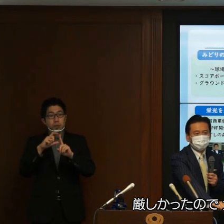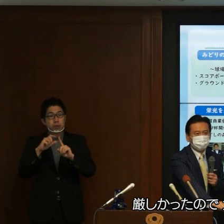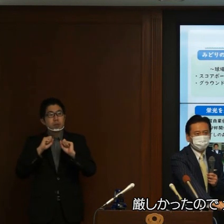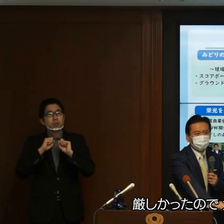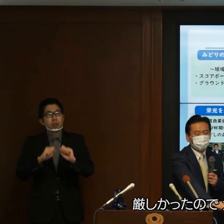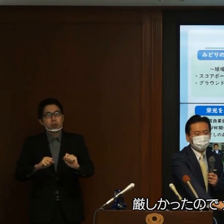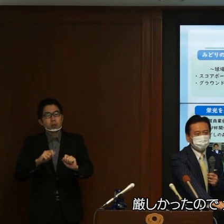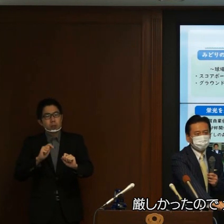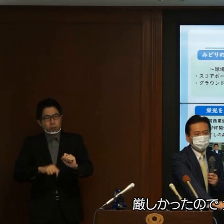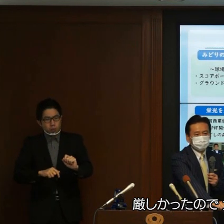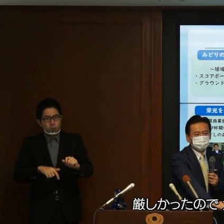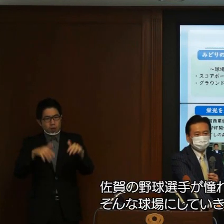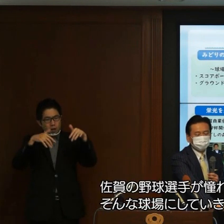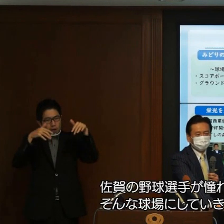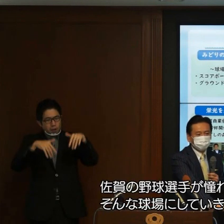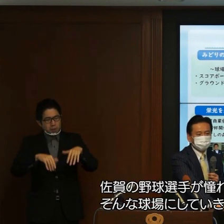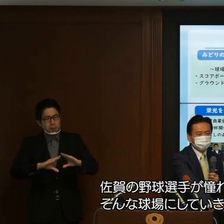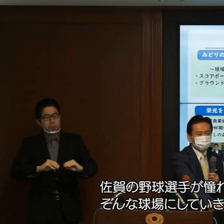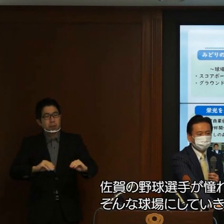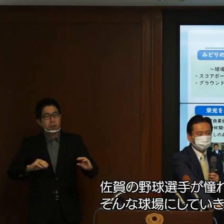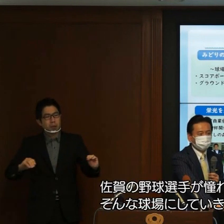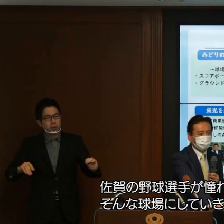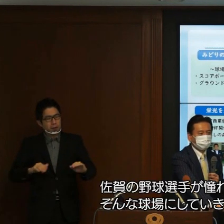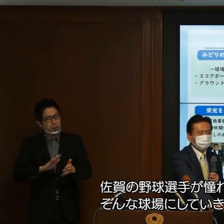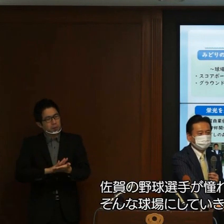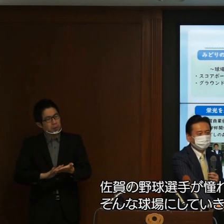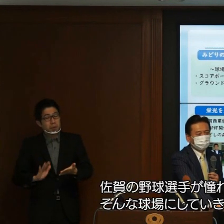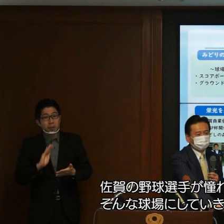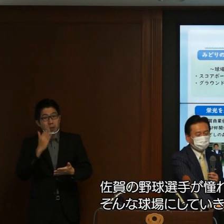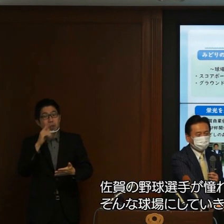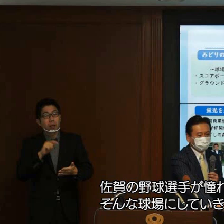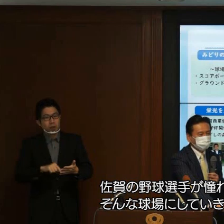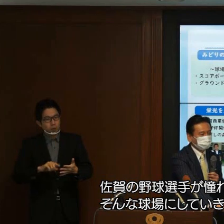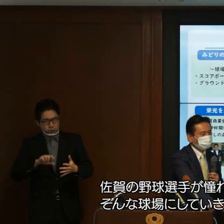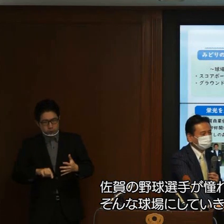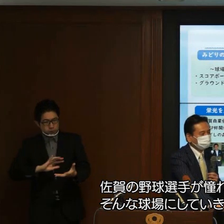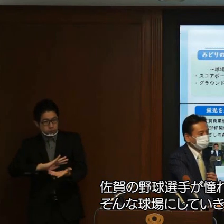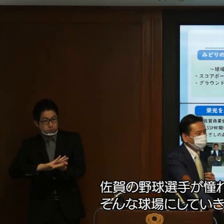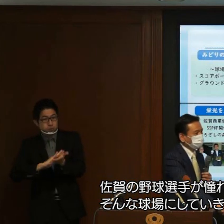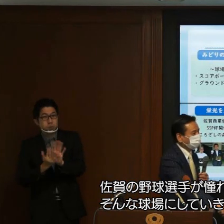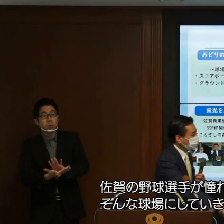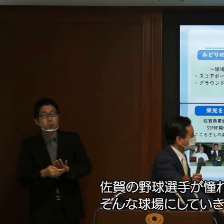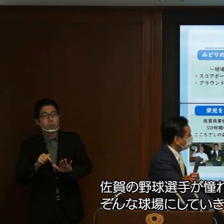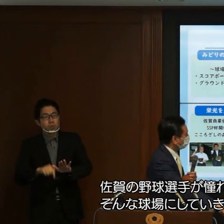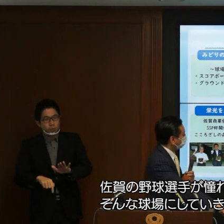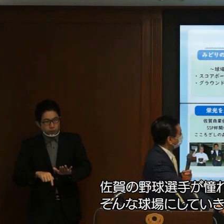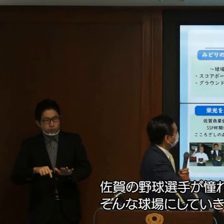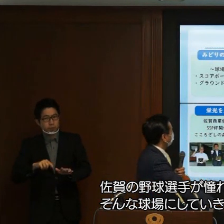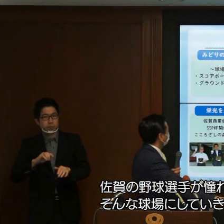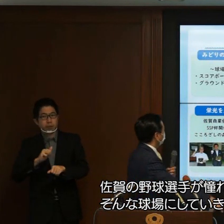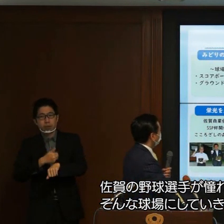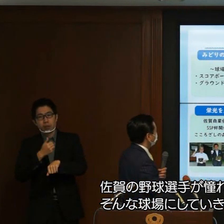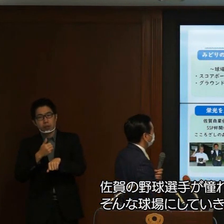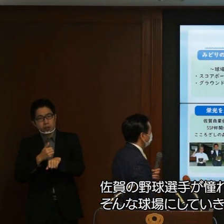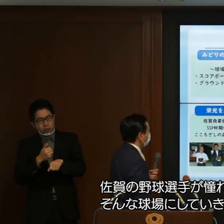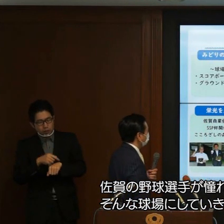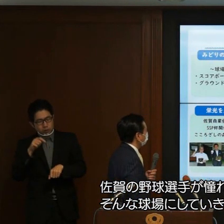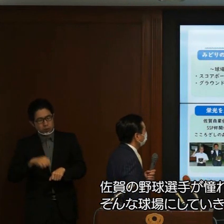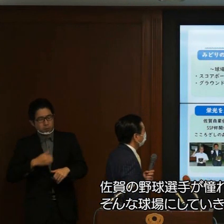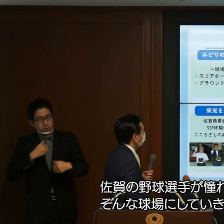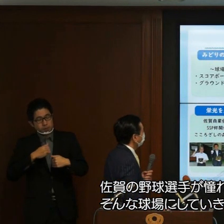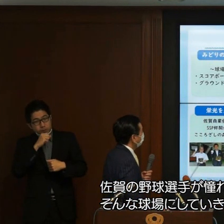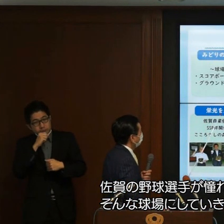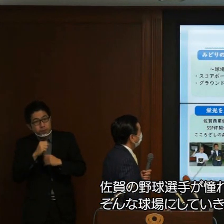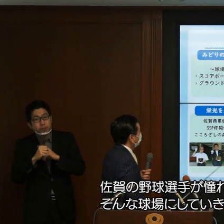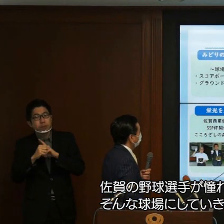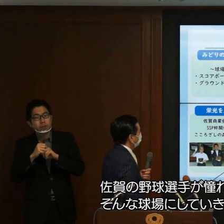良して、佐賀の野球選手が憧れるようなそんな球場にていきたいと思っています